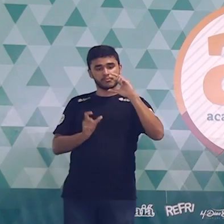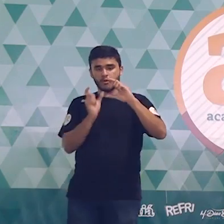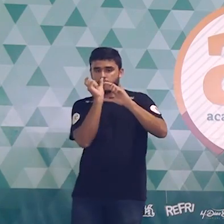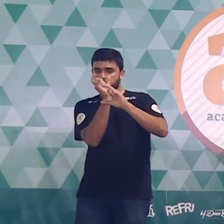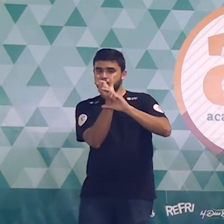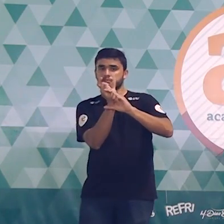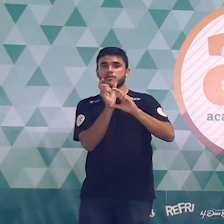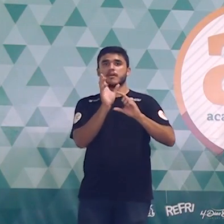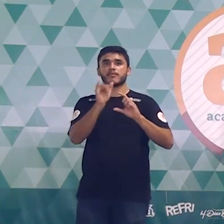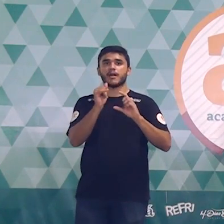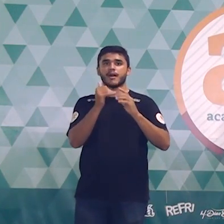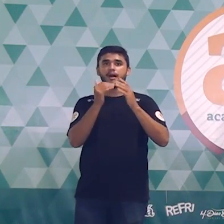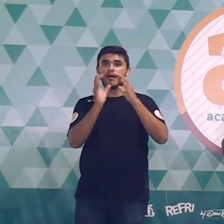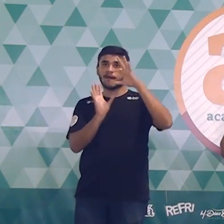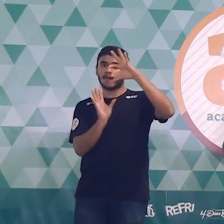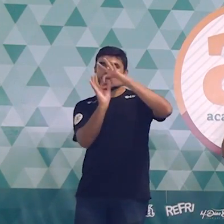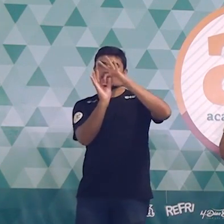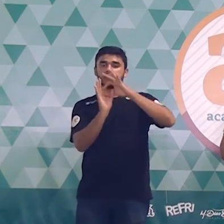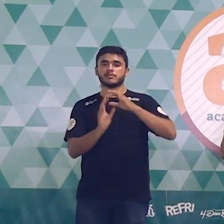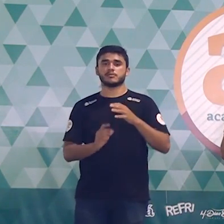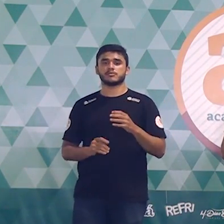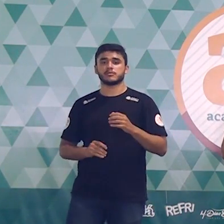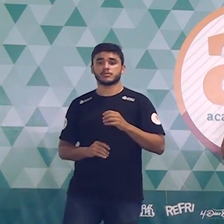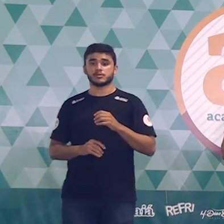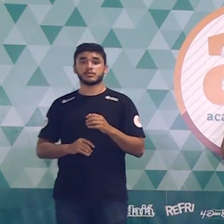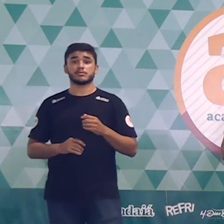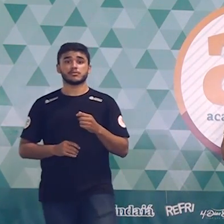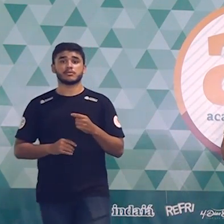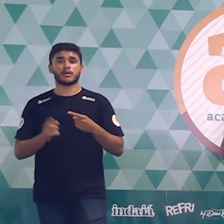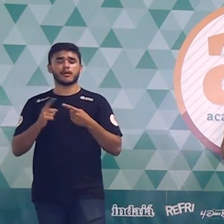cumpre enaltecer ainda que,